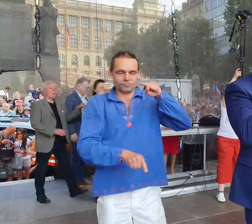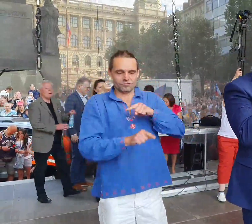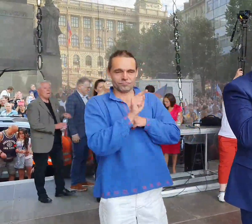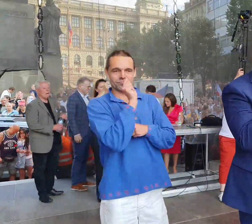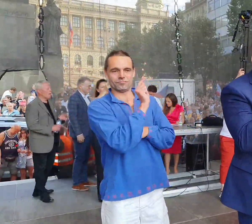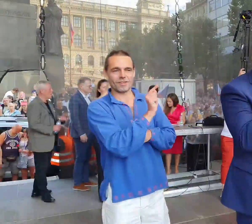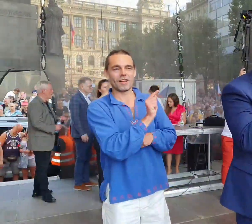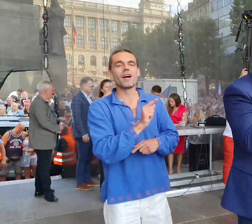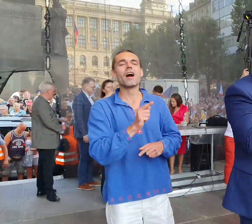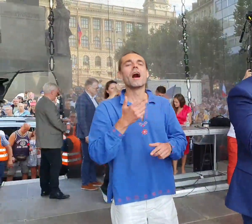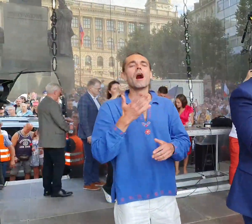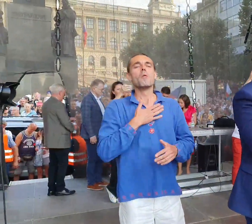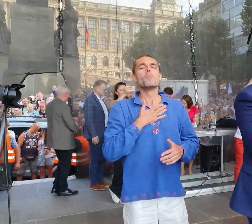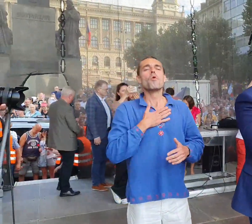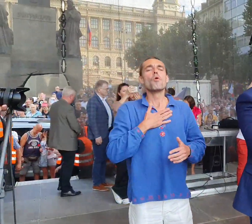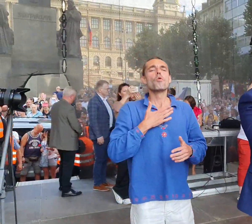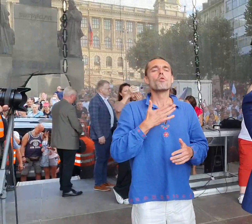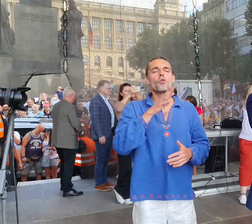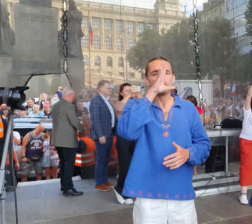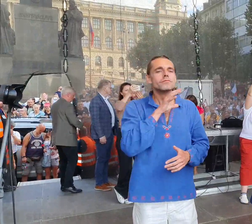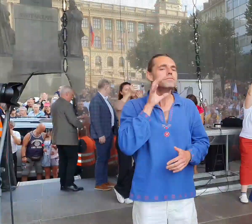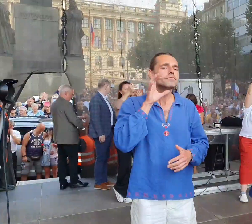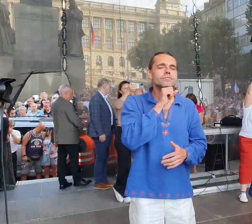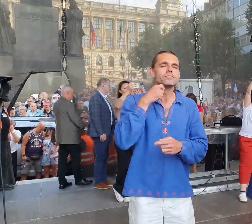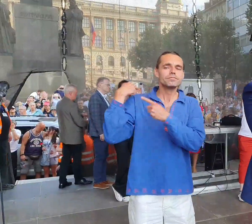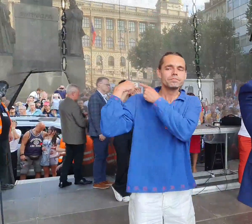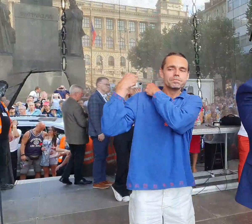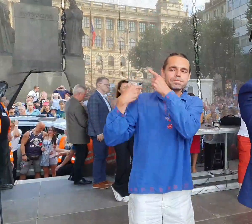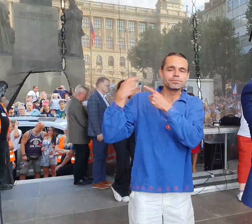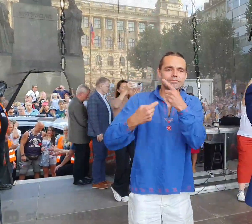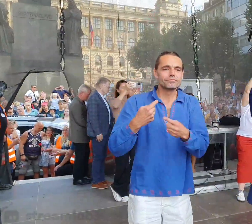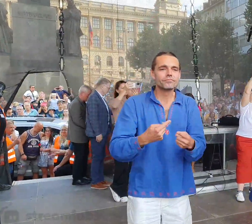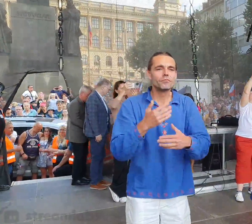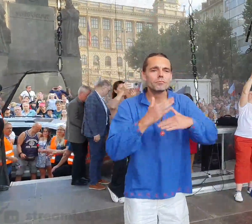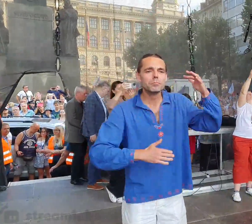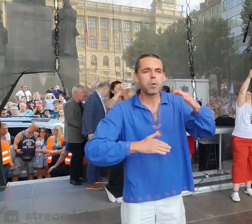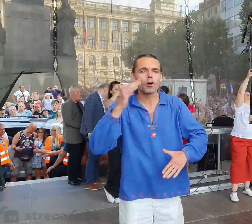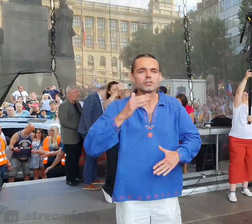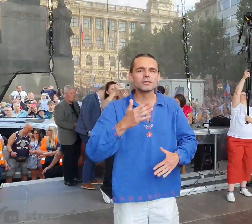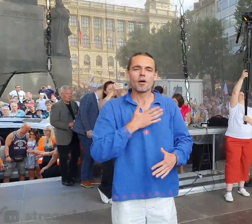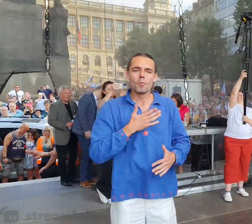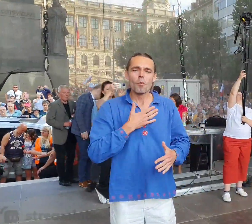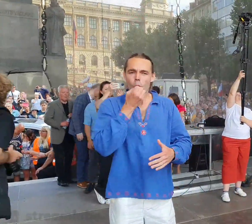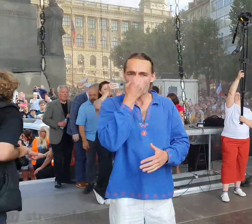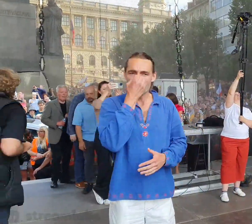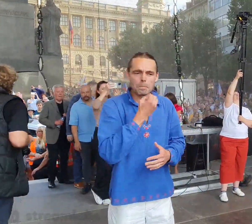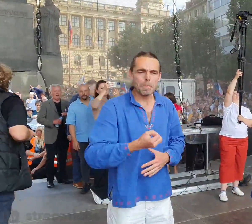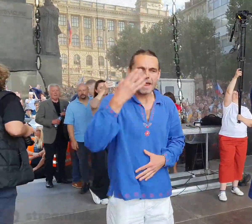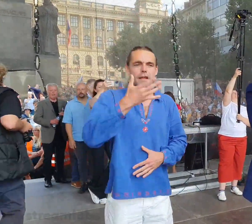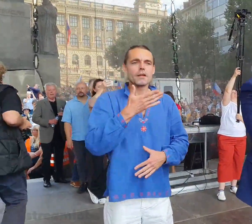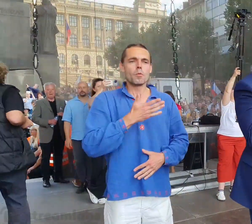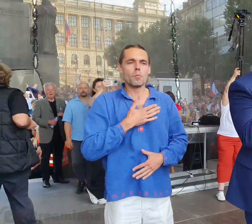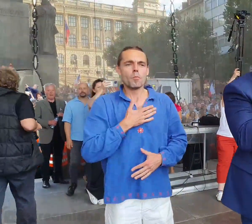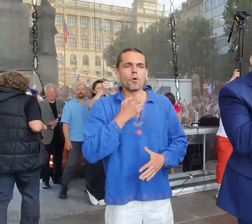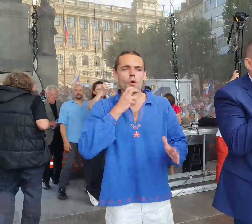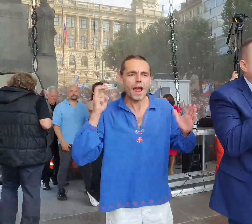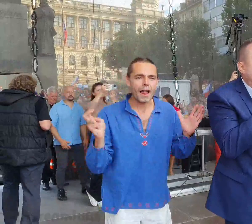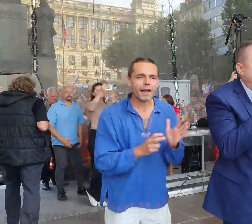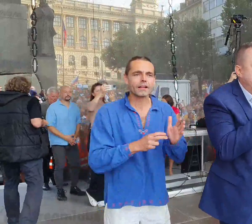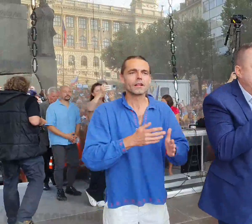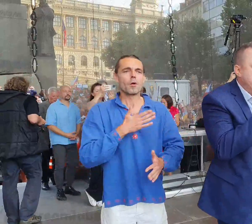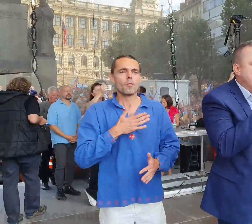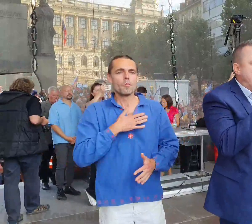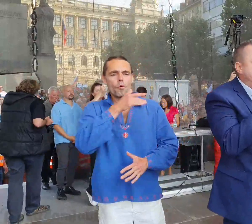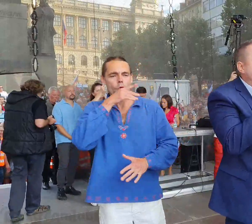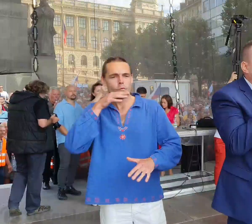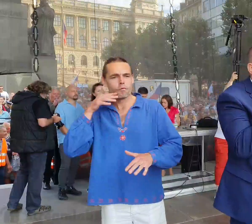vybudovali generace našich předků. Jsou to naše elektrárny, jsou to naše plynovody, jsou to naše ropovody, které oni teď zneužívají k